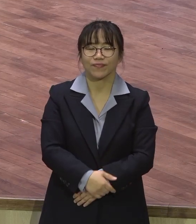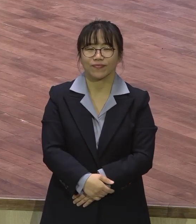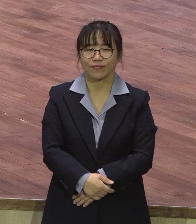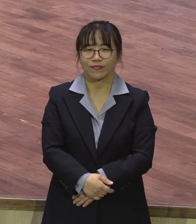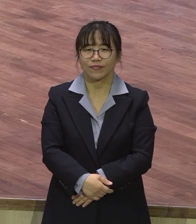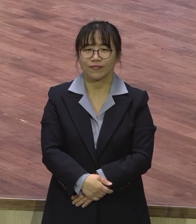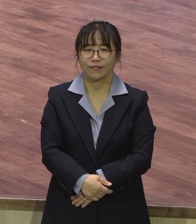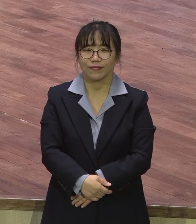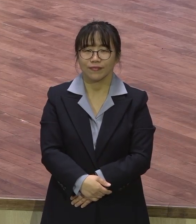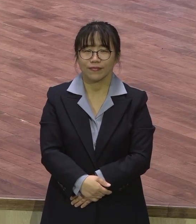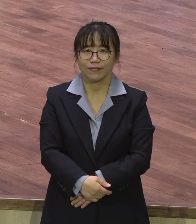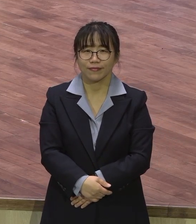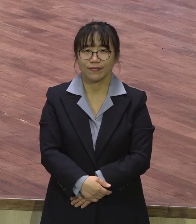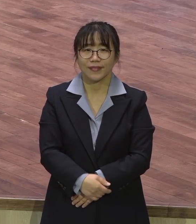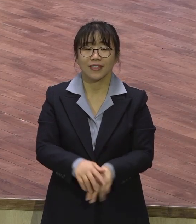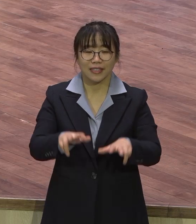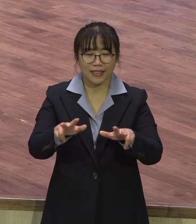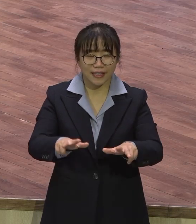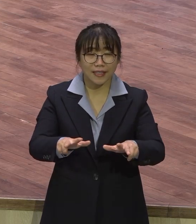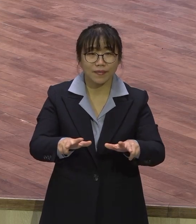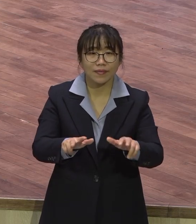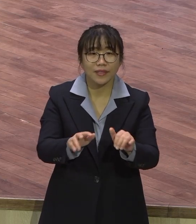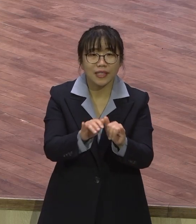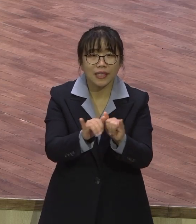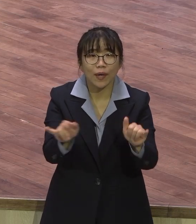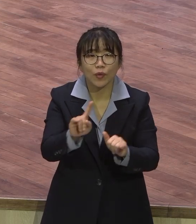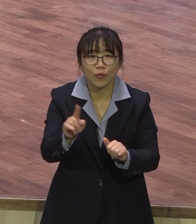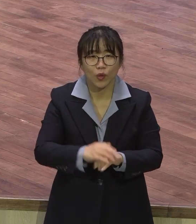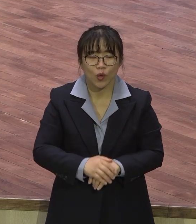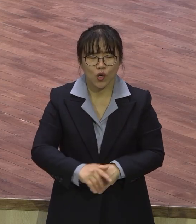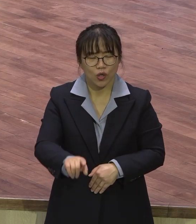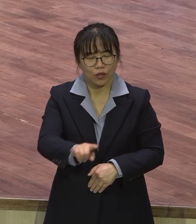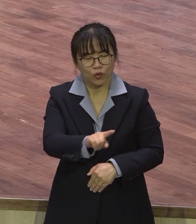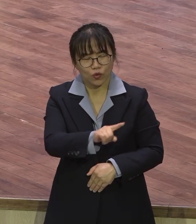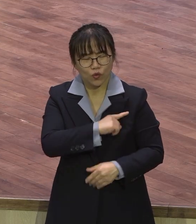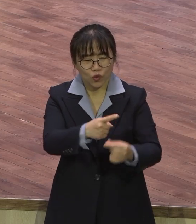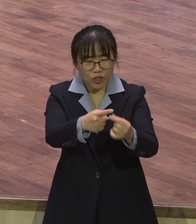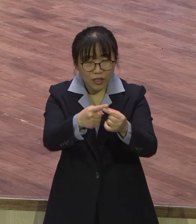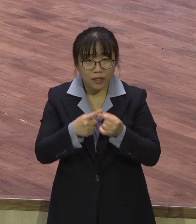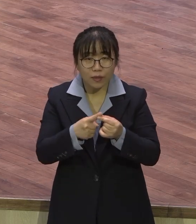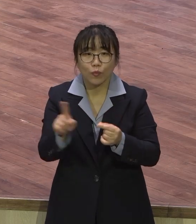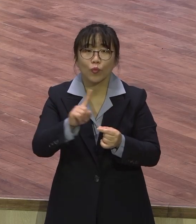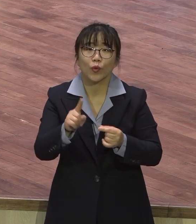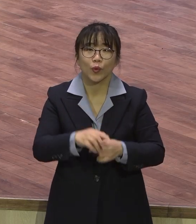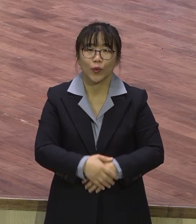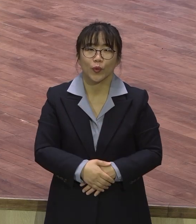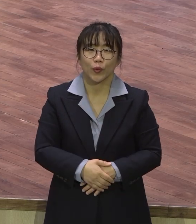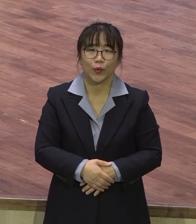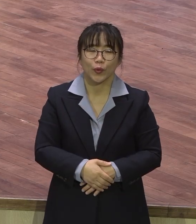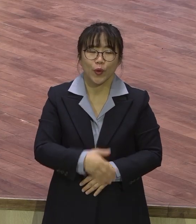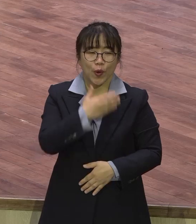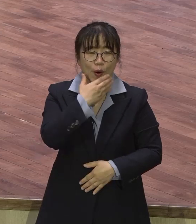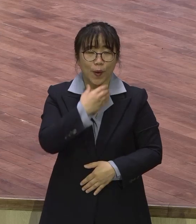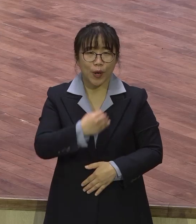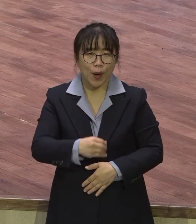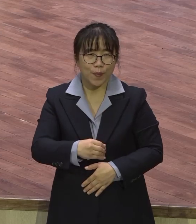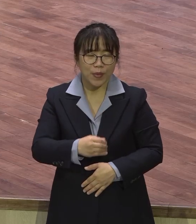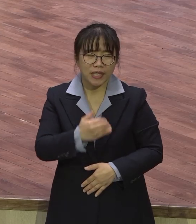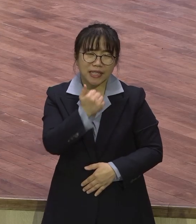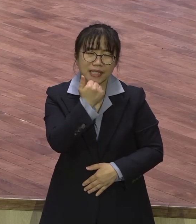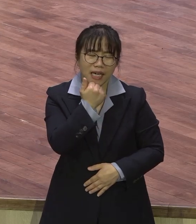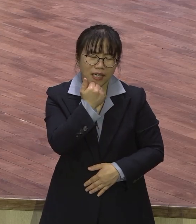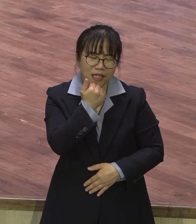사람들이 지금 뭐요 지금 와서는 최우선순위로 두고 있는 것이 뭐예요 아브라함은 이삭이었어요